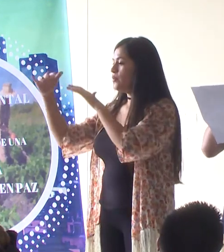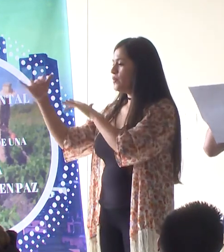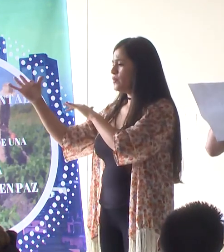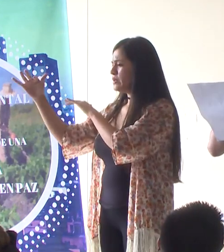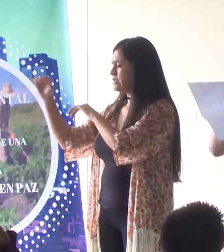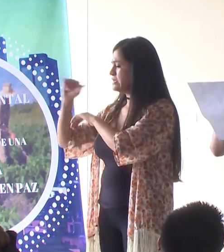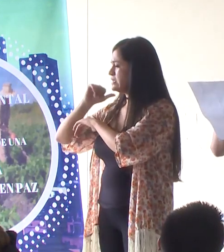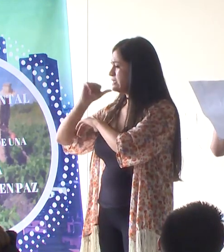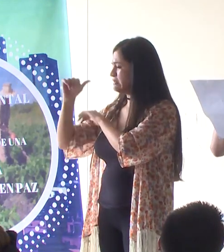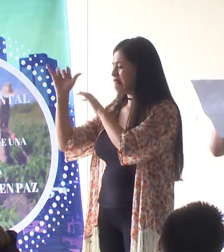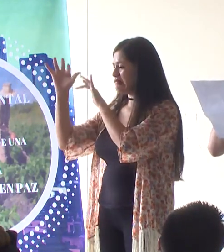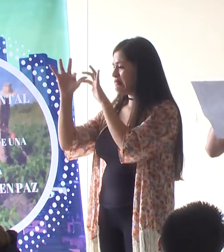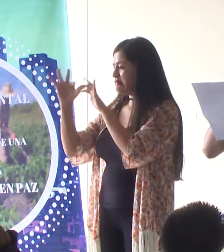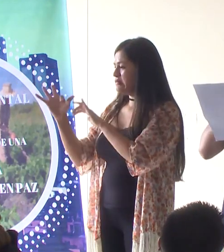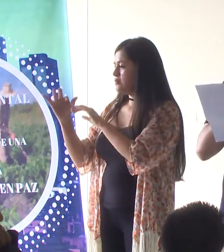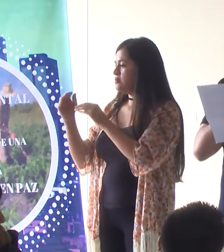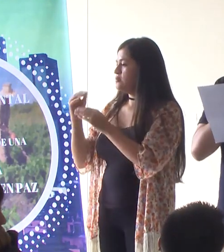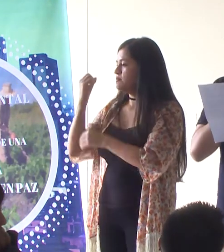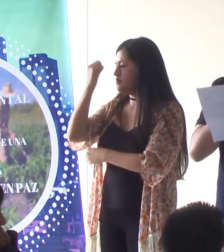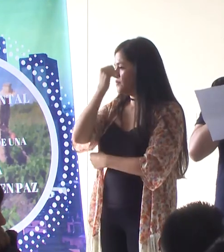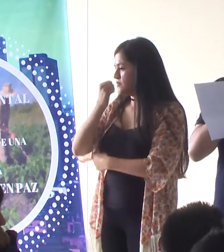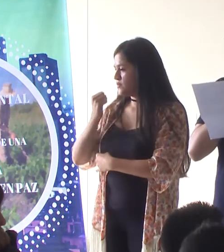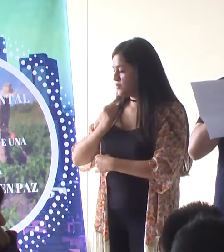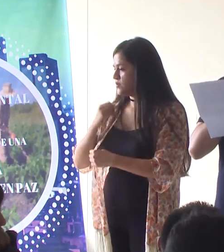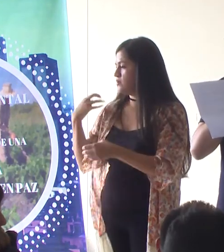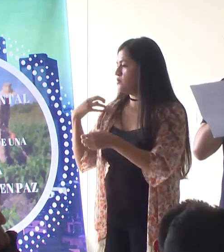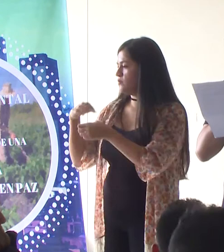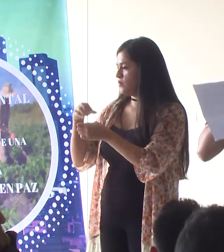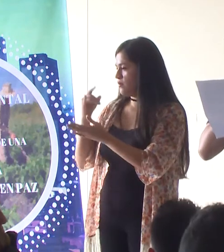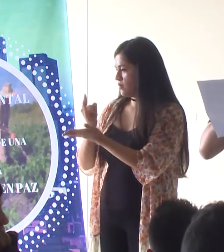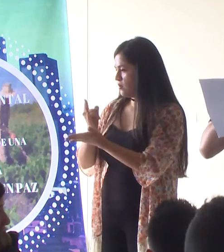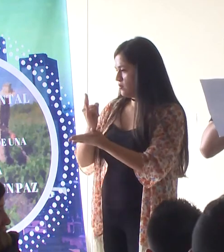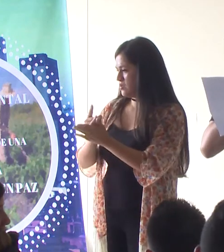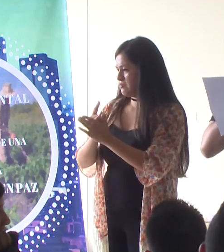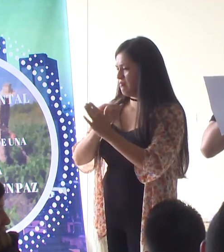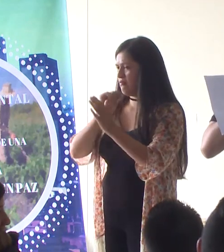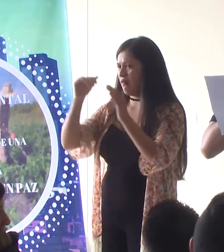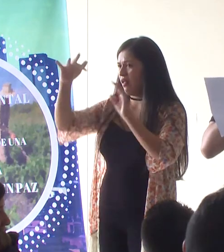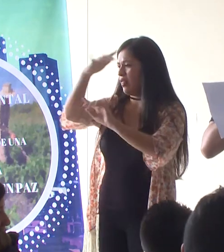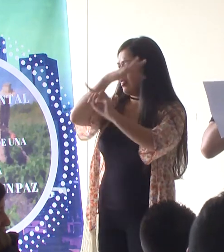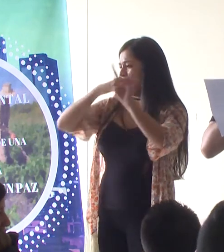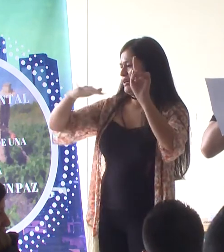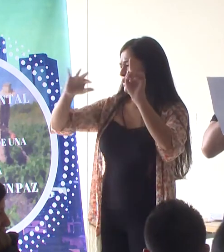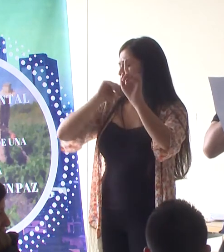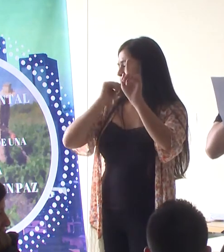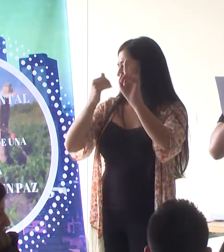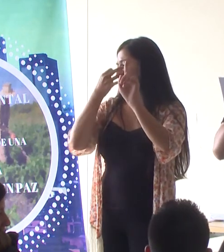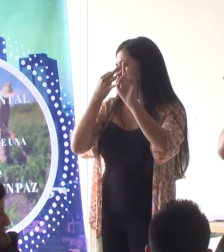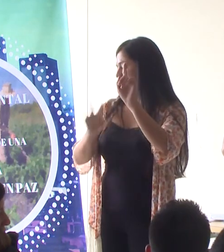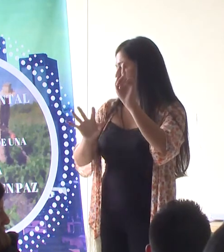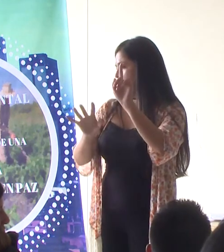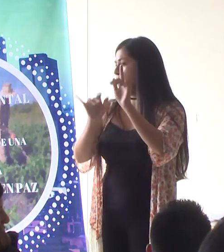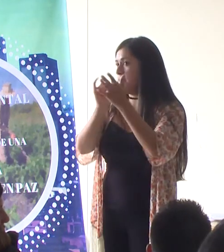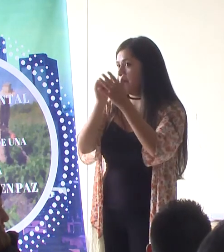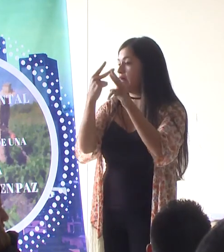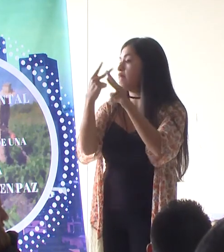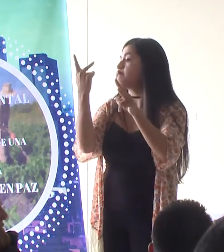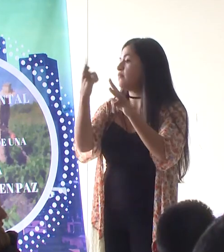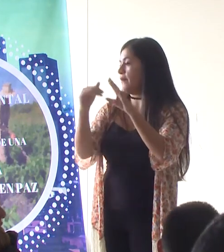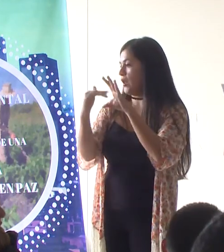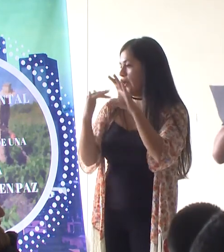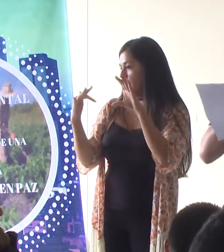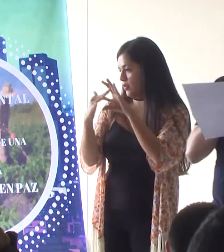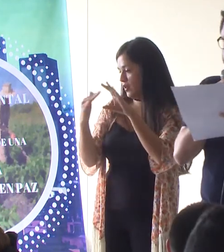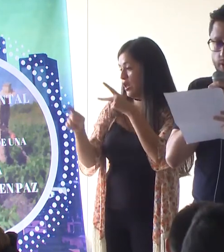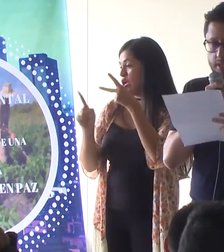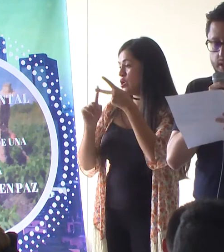en su ancha ciudad bolívar y usme un riesgo global que se une a otro elemento sensible es el agotamiento